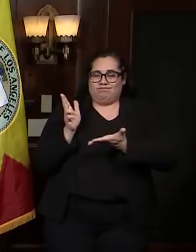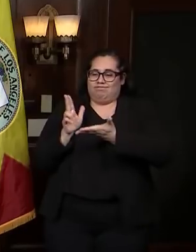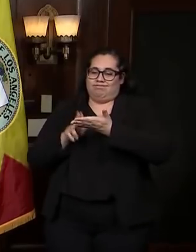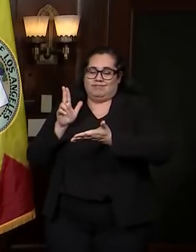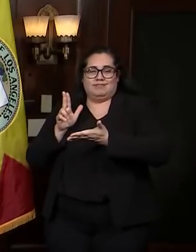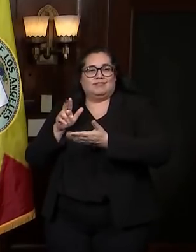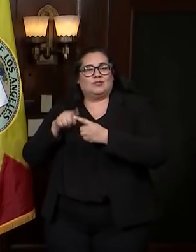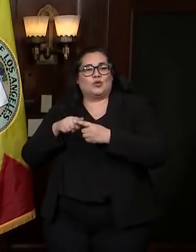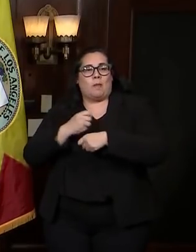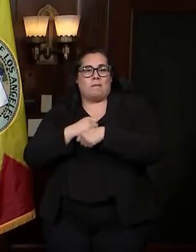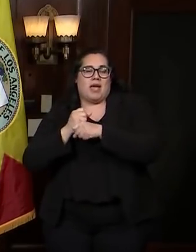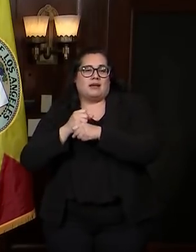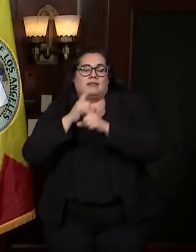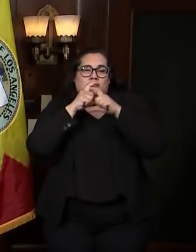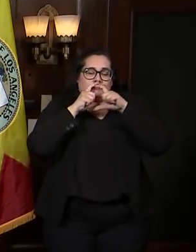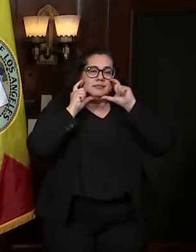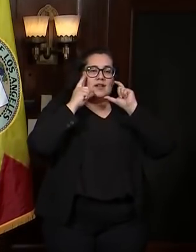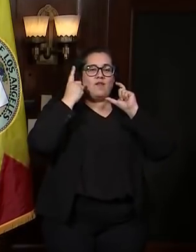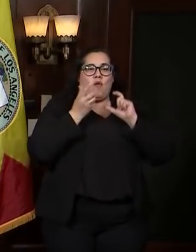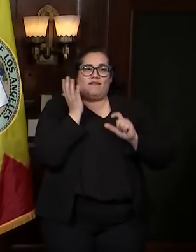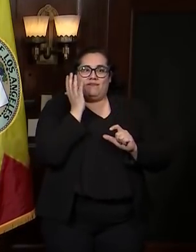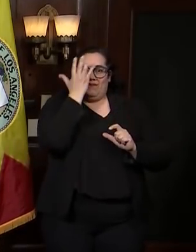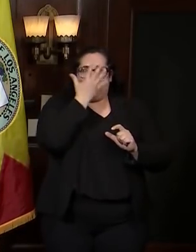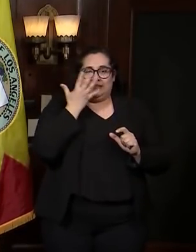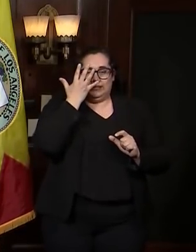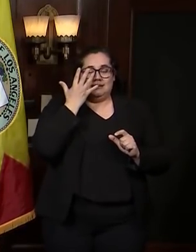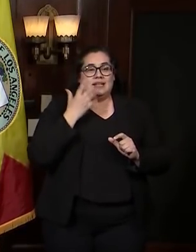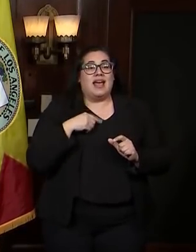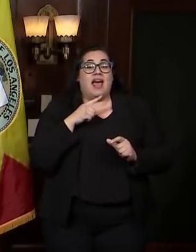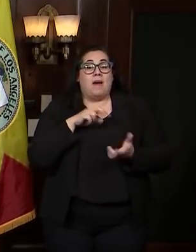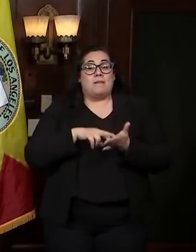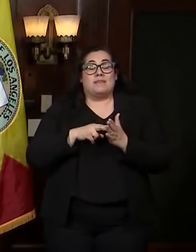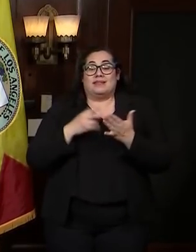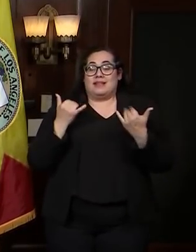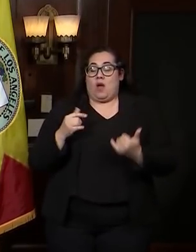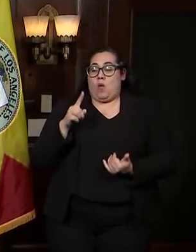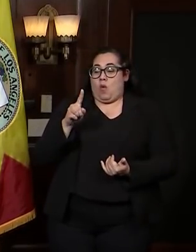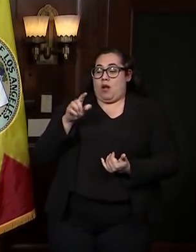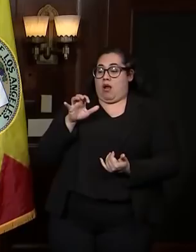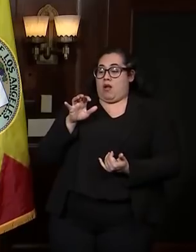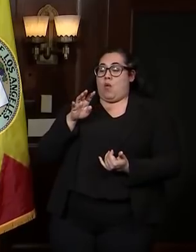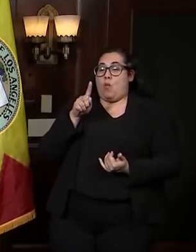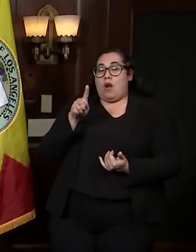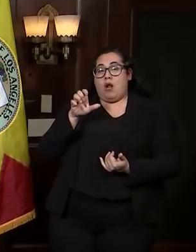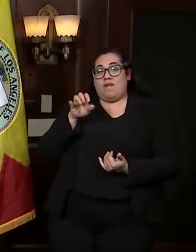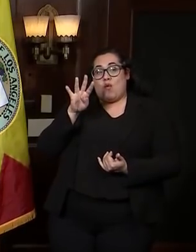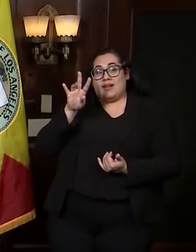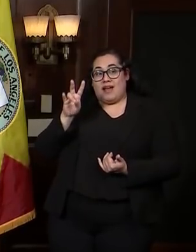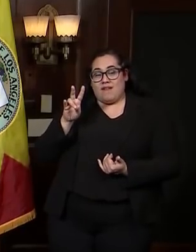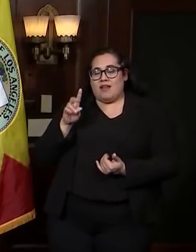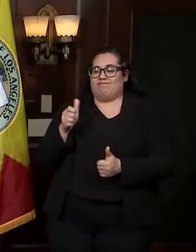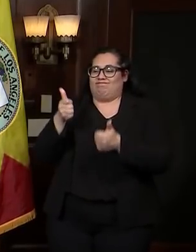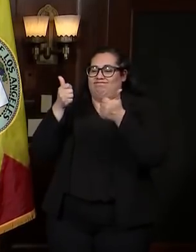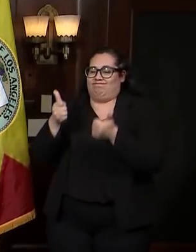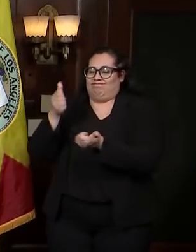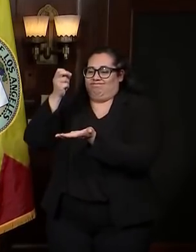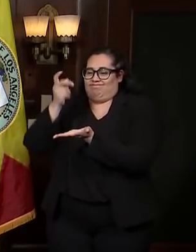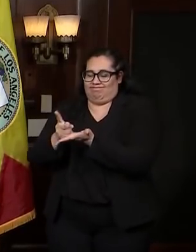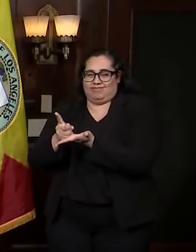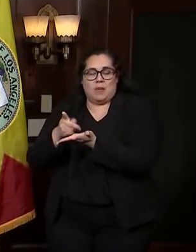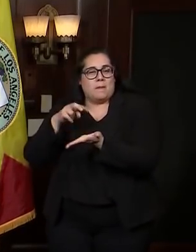hacer coberturas para las caras y 147 son elegibles. Tienen